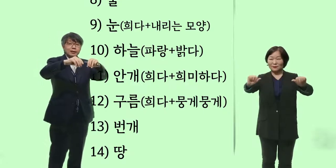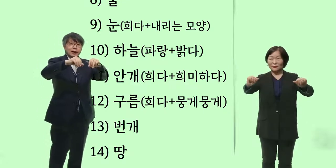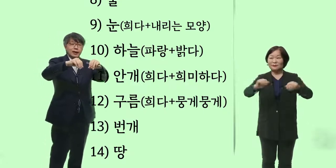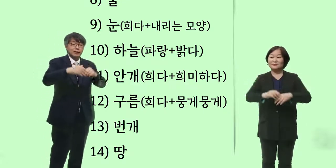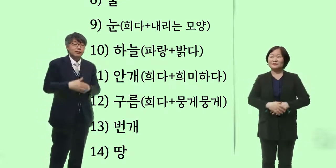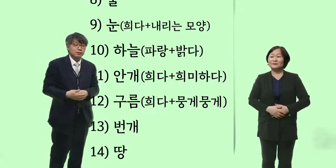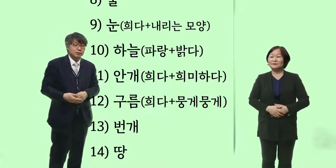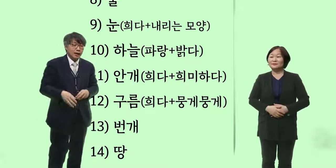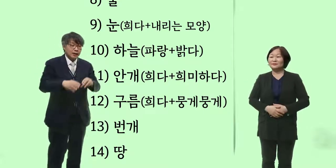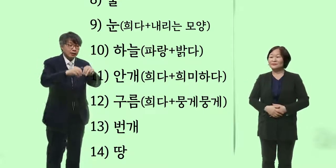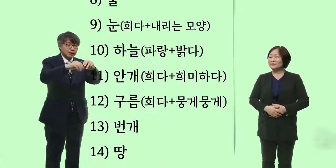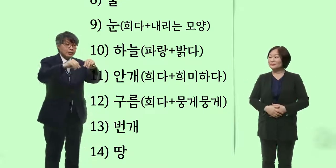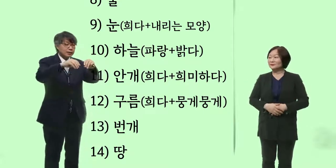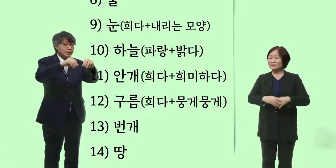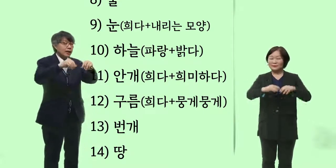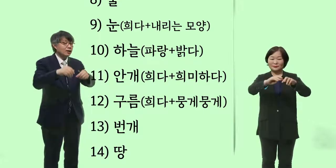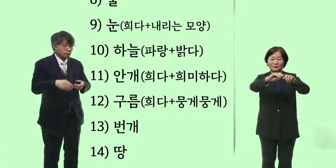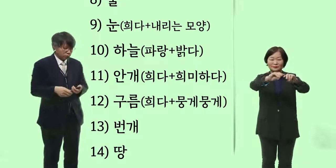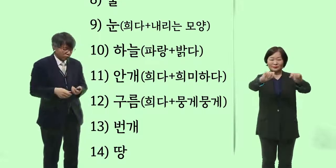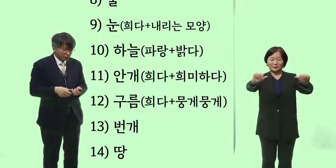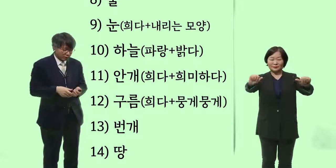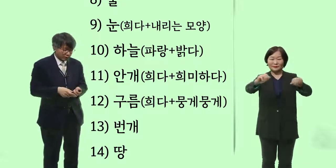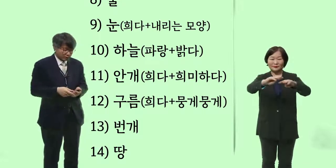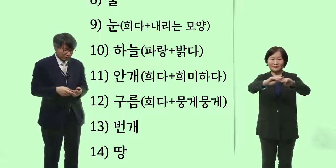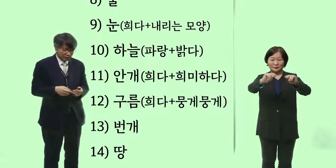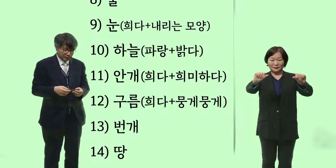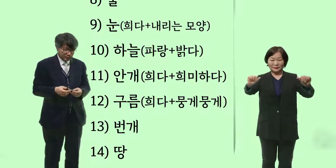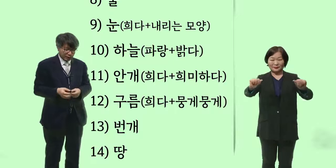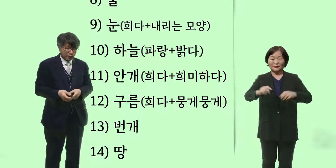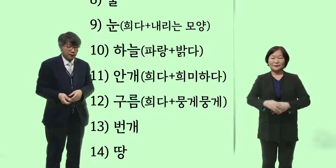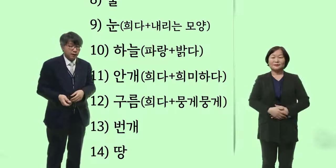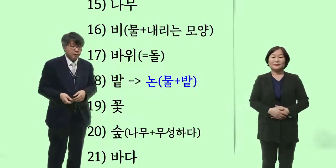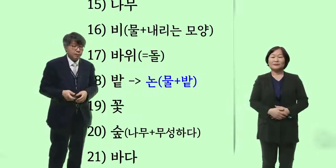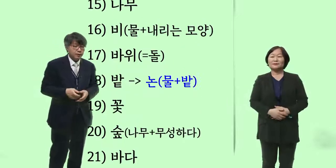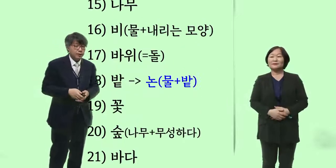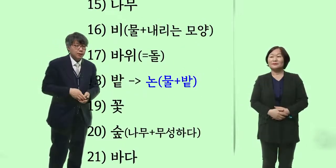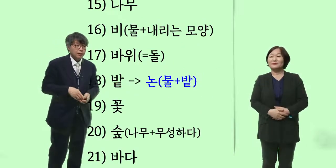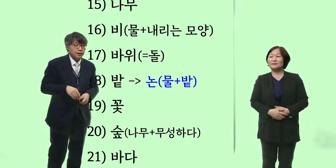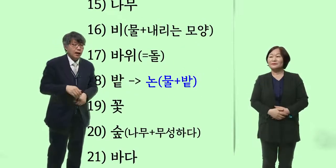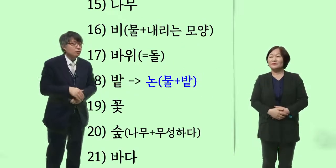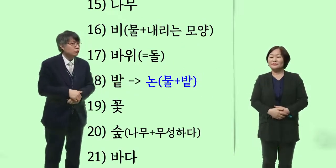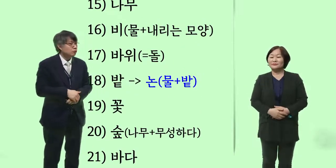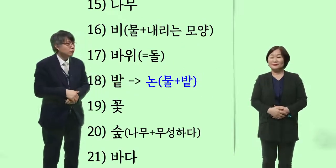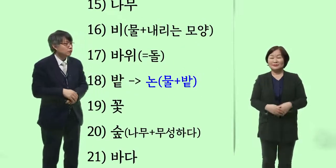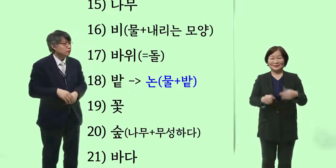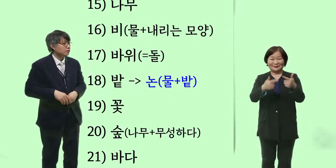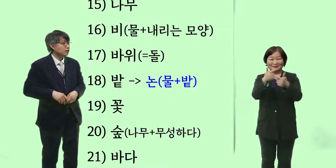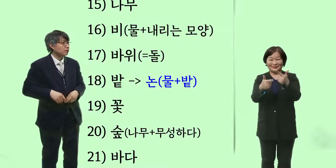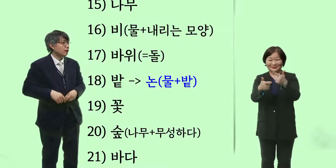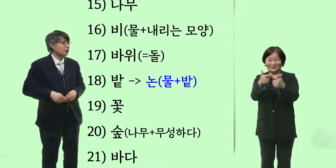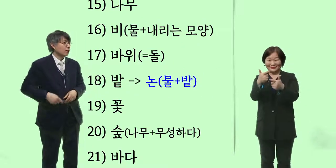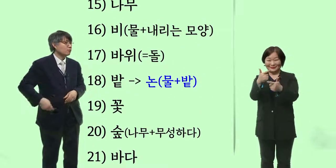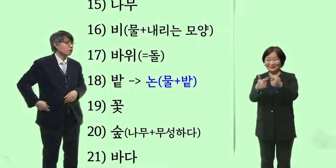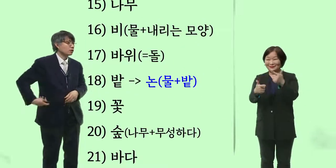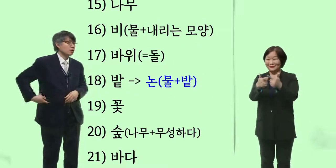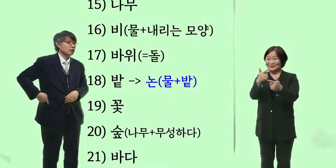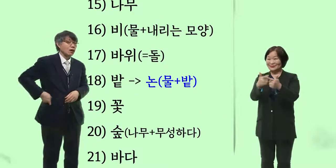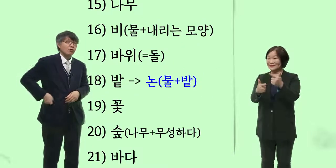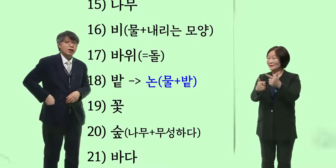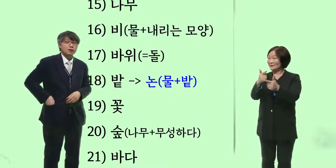땅, 땅, 흙, 땅 수어가 똑같습니다. 자, 그다음 나무. 자, 나무 가지 이렇게